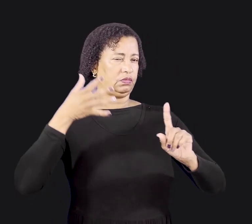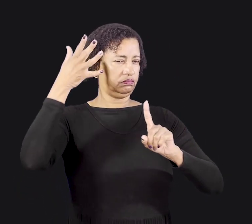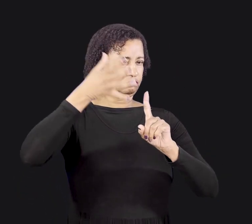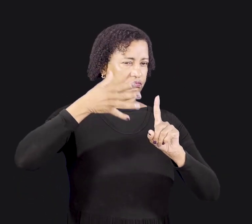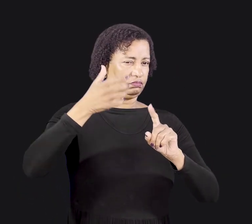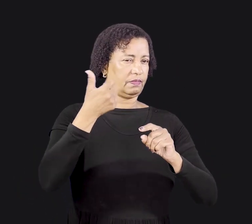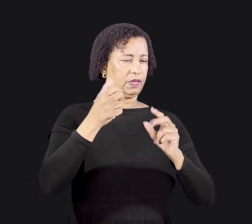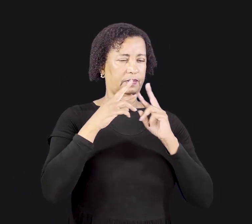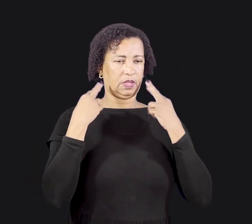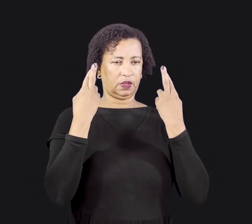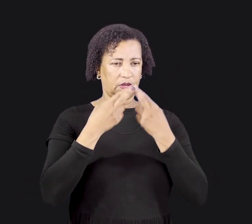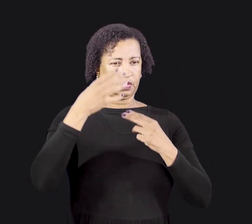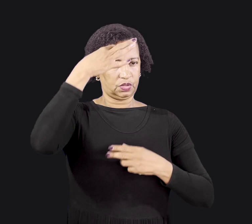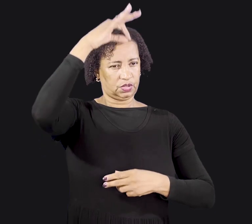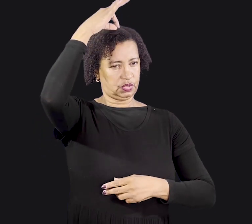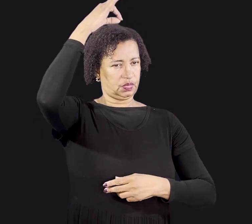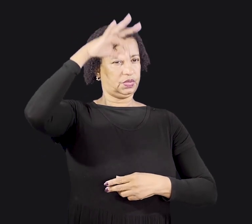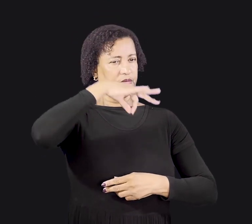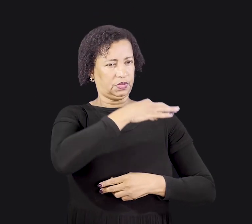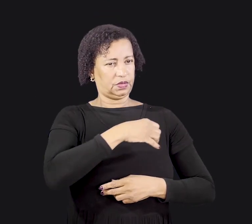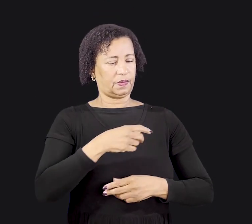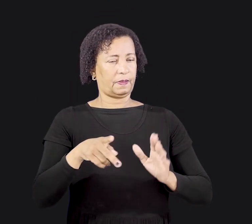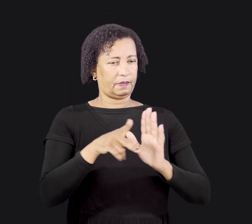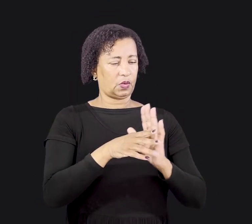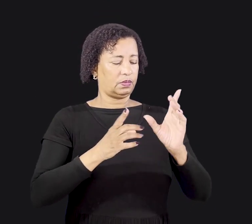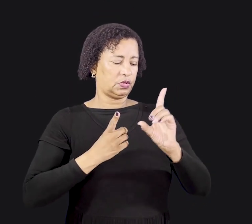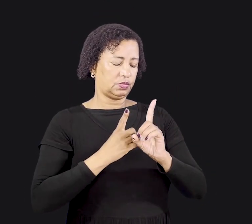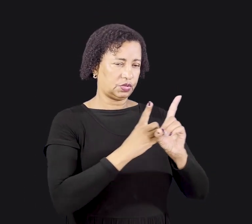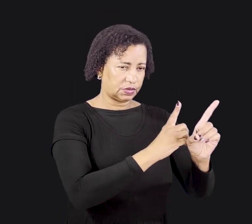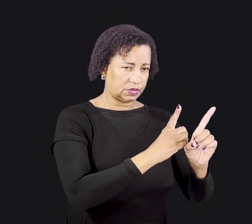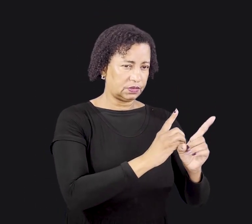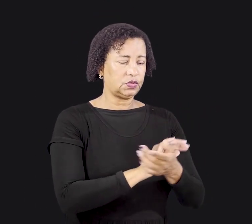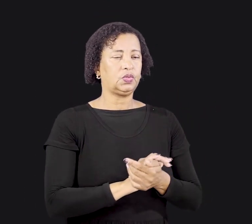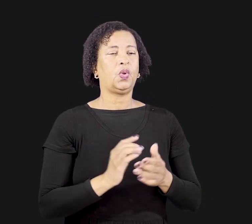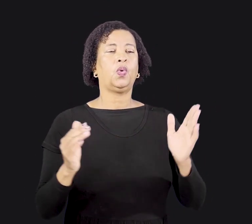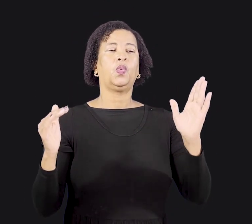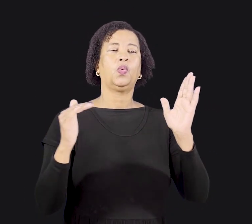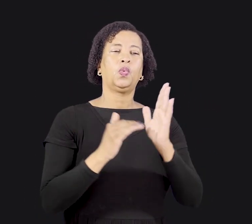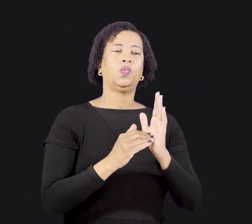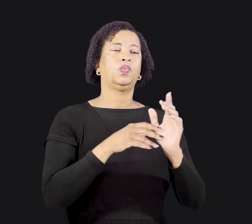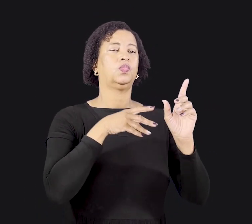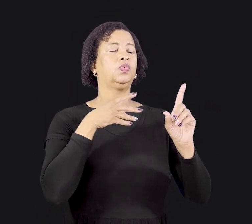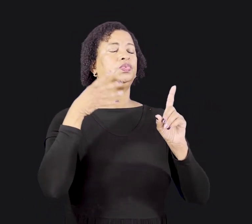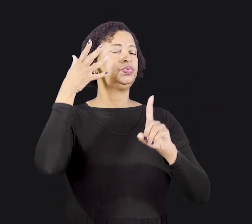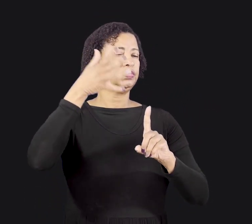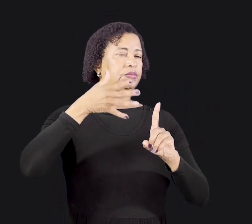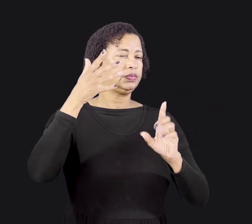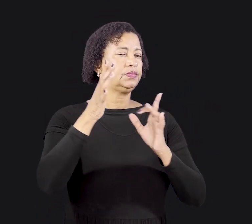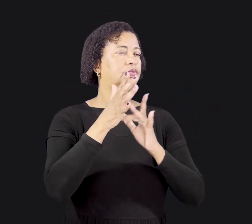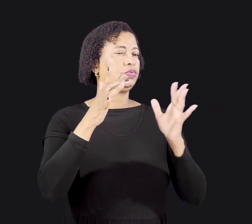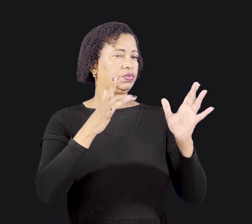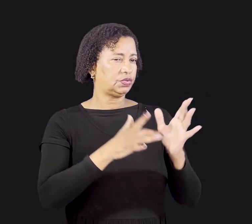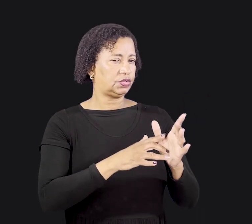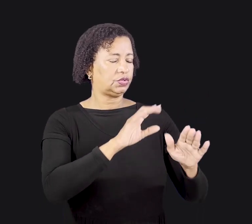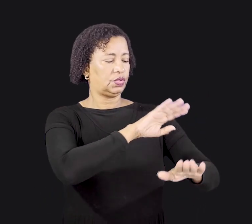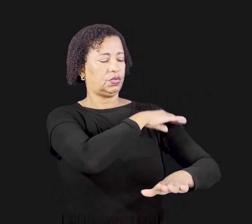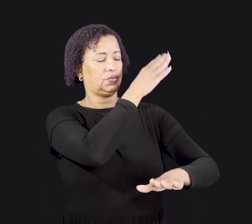espiritual, dirigido aos discípulos. O último sermão de Jesus no Monte das Oliveiras foi feito em resposta a todas